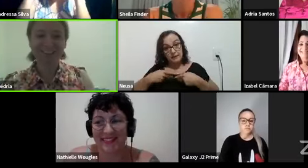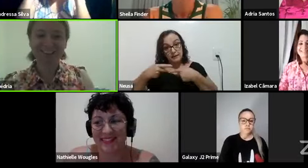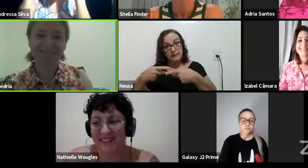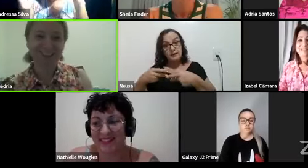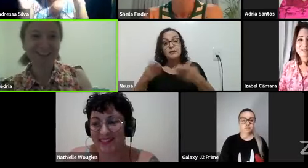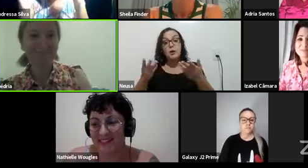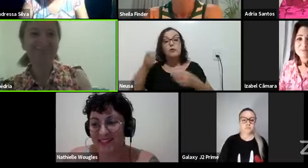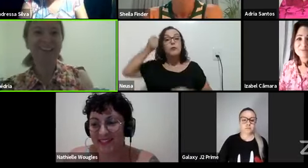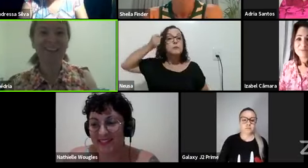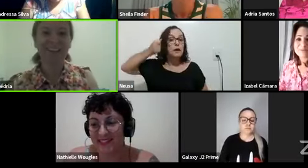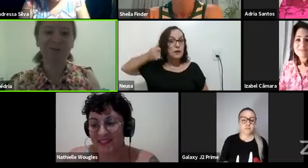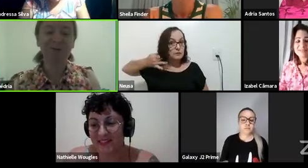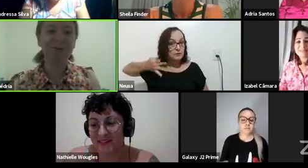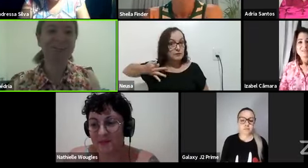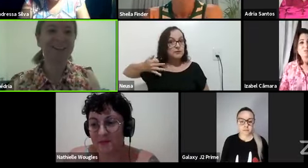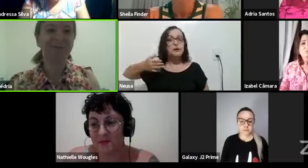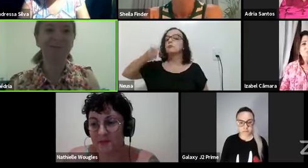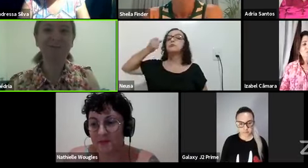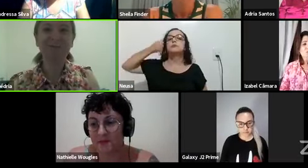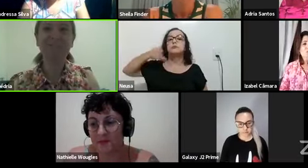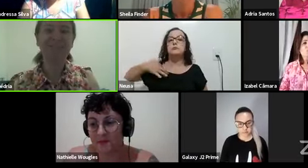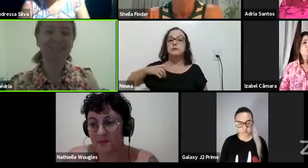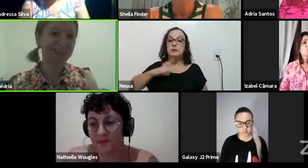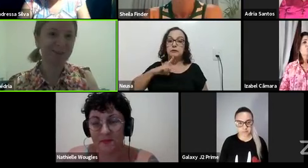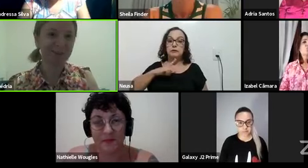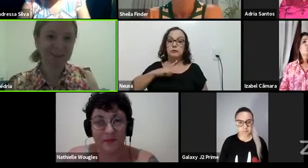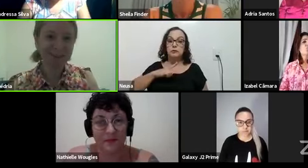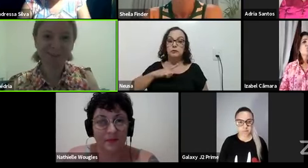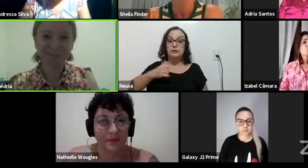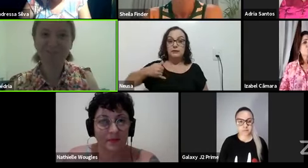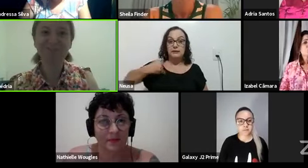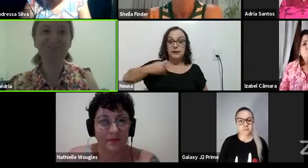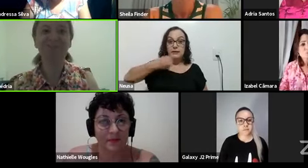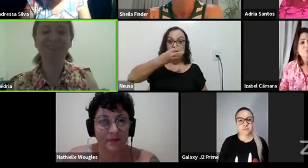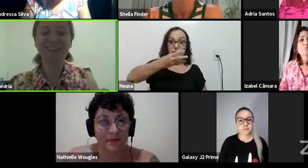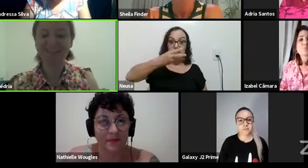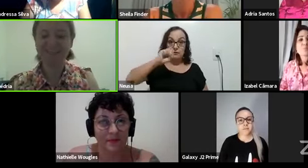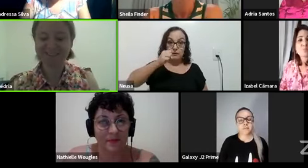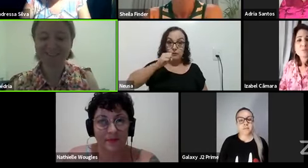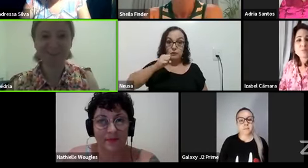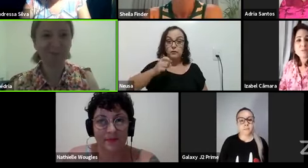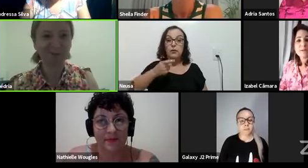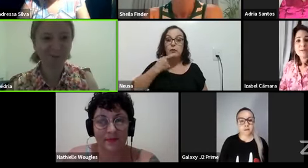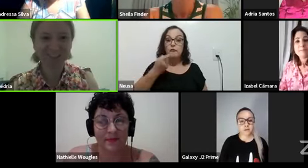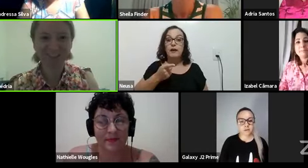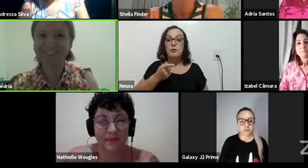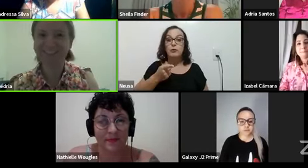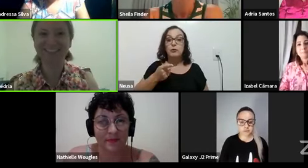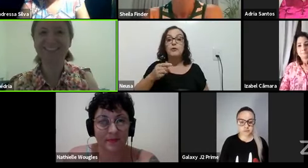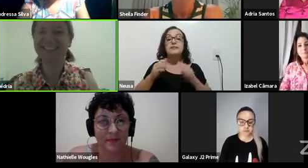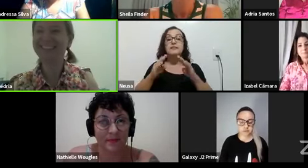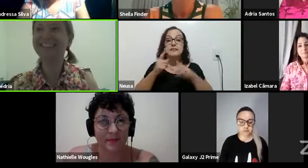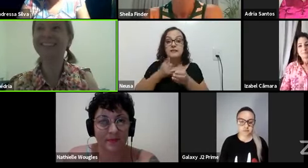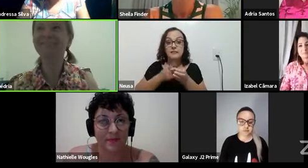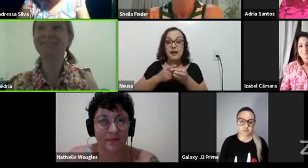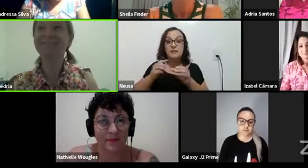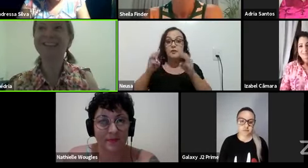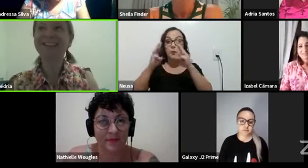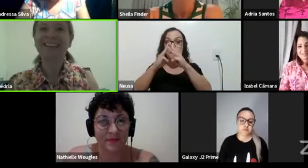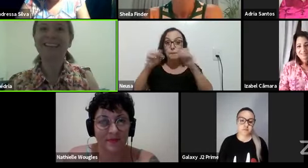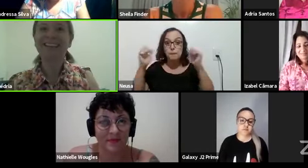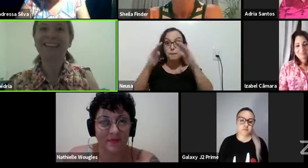me autodescrever. Eu tenho 38 anos, falo diretamente aqui de Brusque, Santa